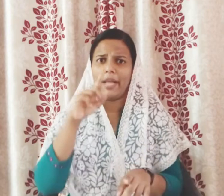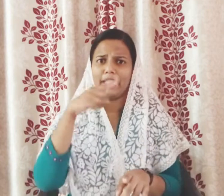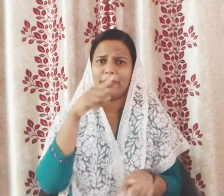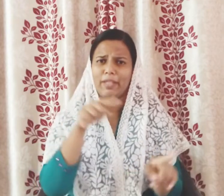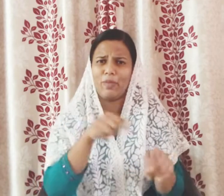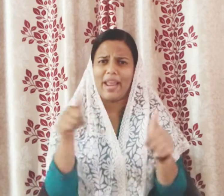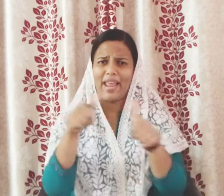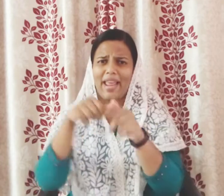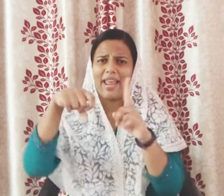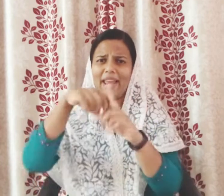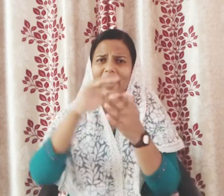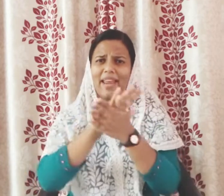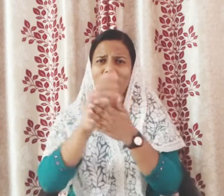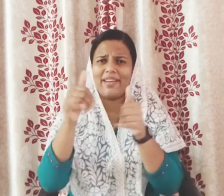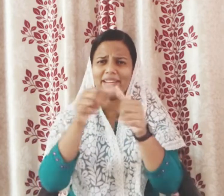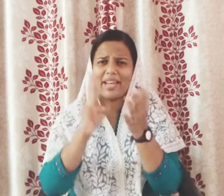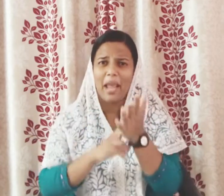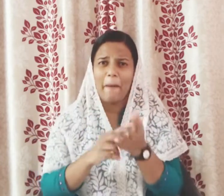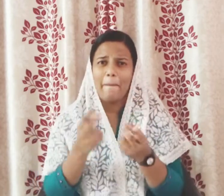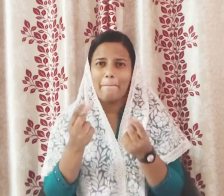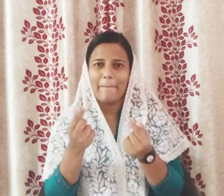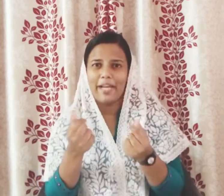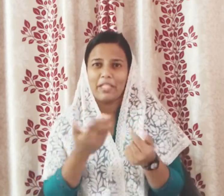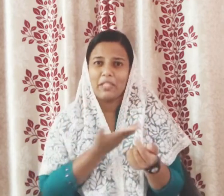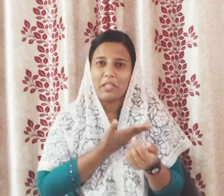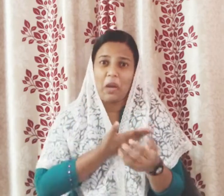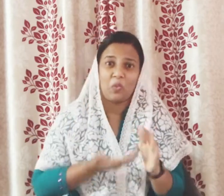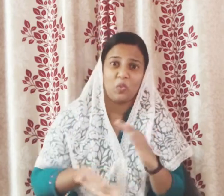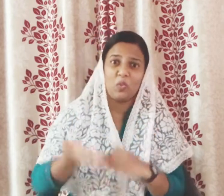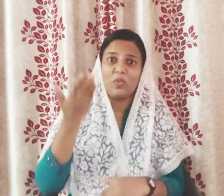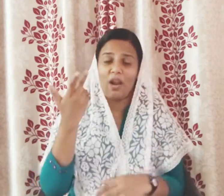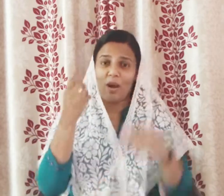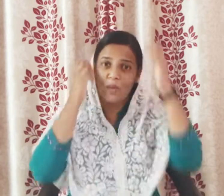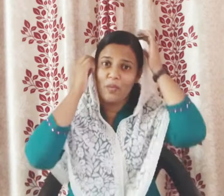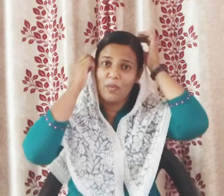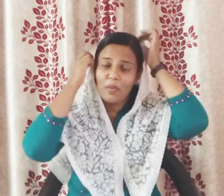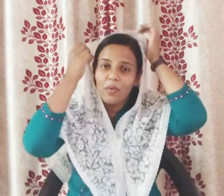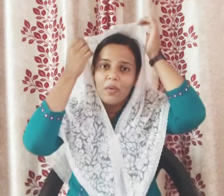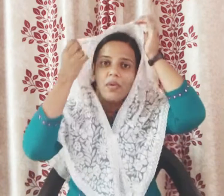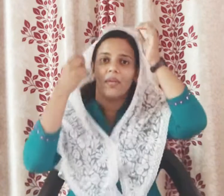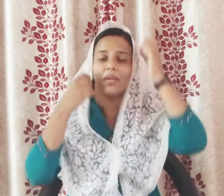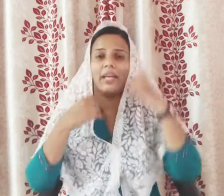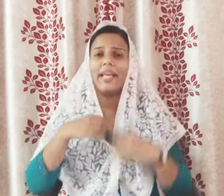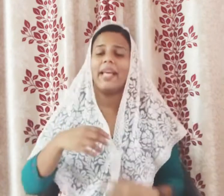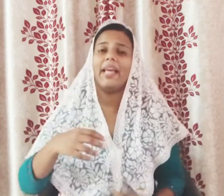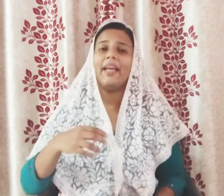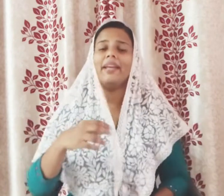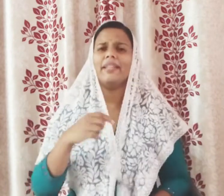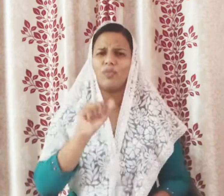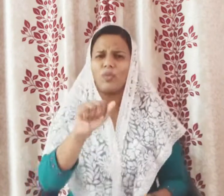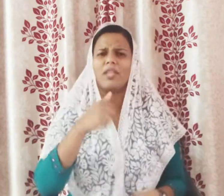ആഖാൻ ഒളിച്ചിരിപ്പുണ്ടെങ്കിൽ, അത് എന്തോ ആഖാനായിട്ട്, പണത്തോടുള്ള സ്നേഹം ആഖാനാകാം, ആമേൻ, ആമേൻ എന്ന് നിങ്ങൾ